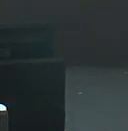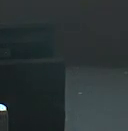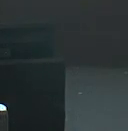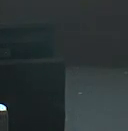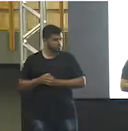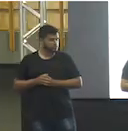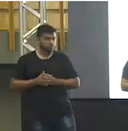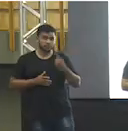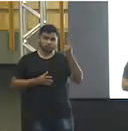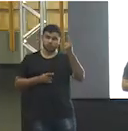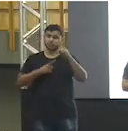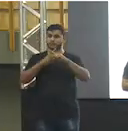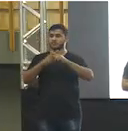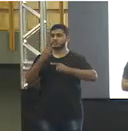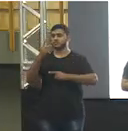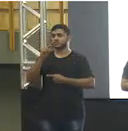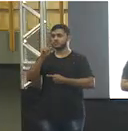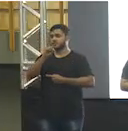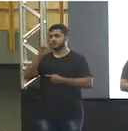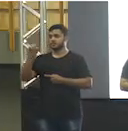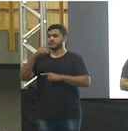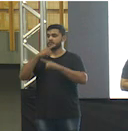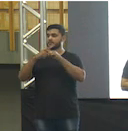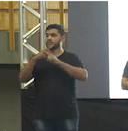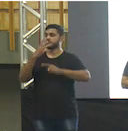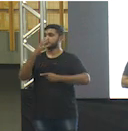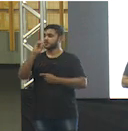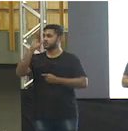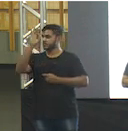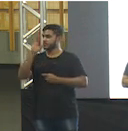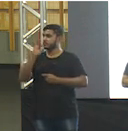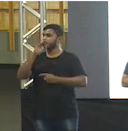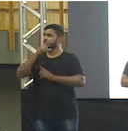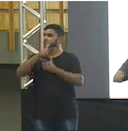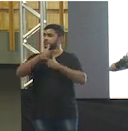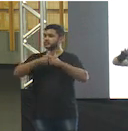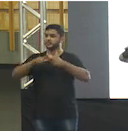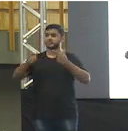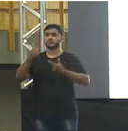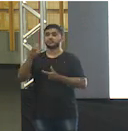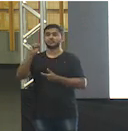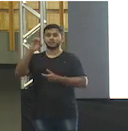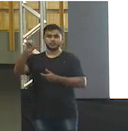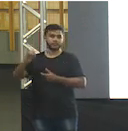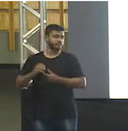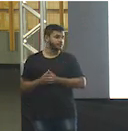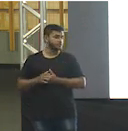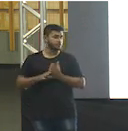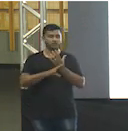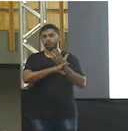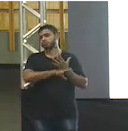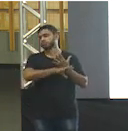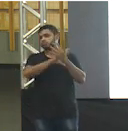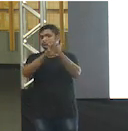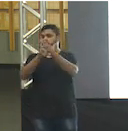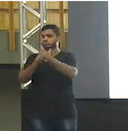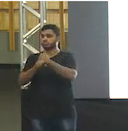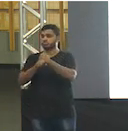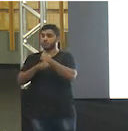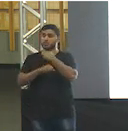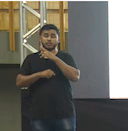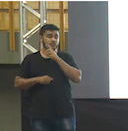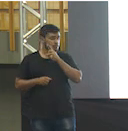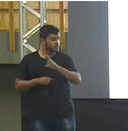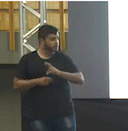vezes 2.800, vezes 40%, dividido por 180. Depois que você faz toda essa conta, qual vai ser a energia